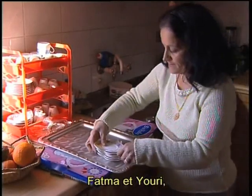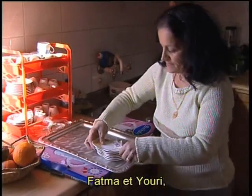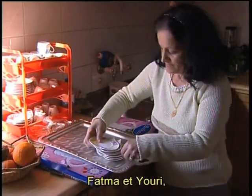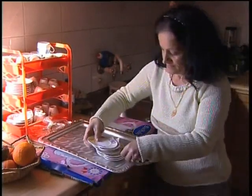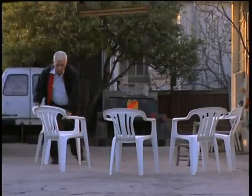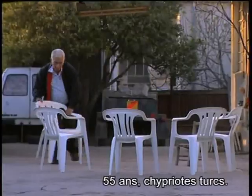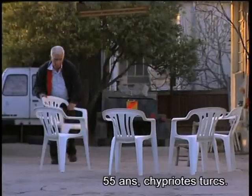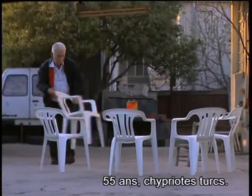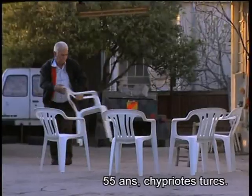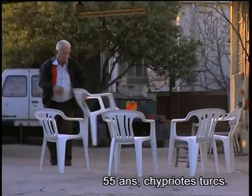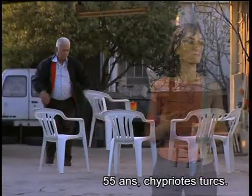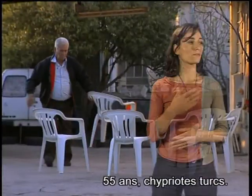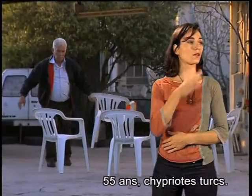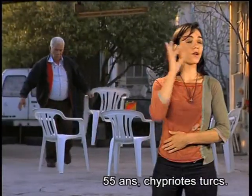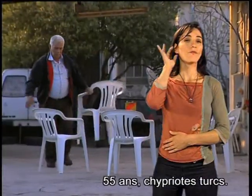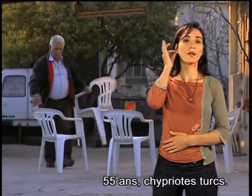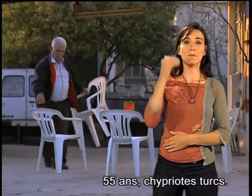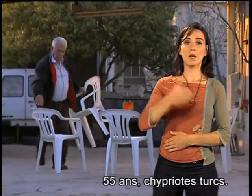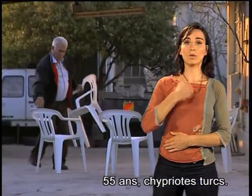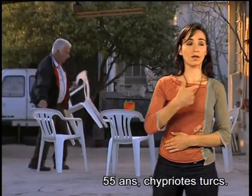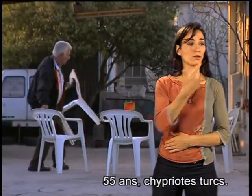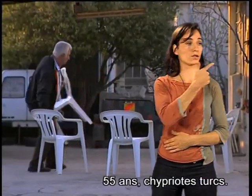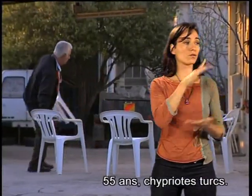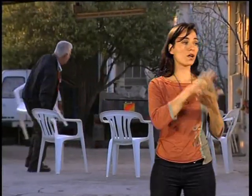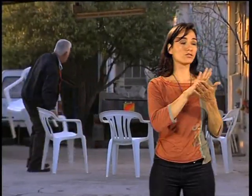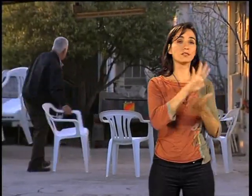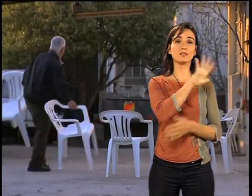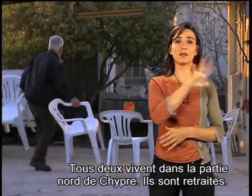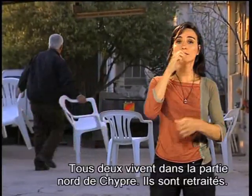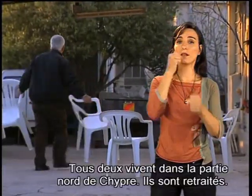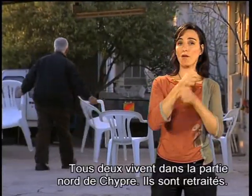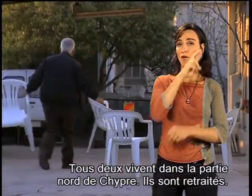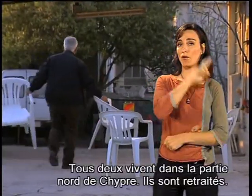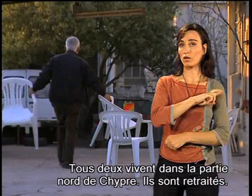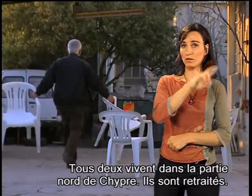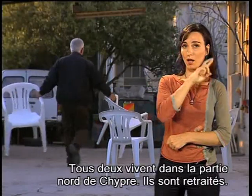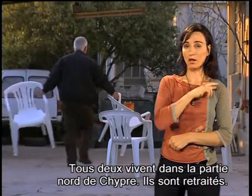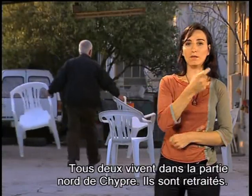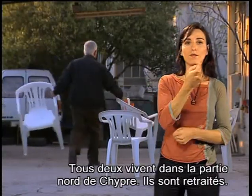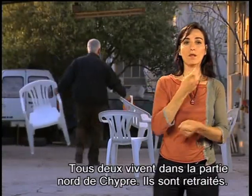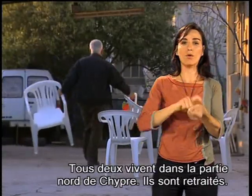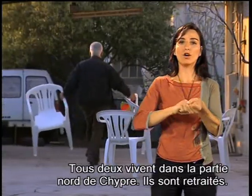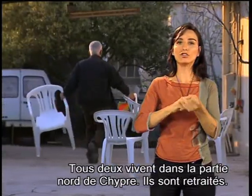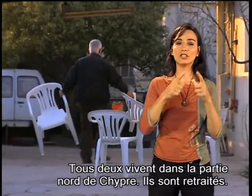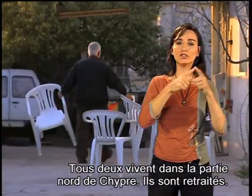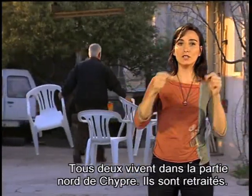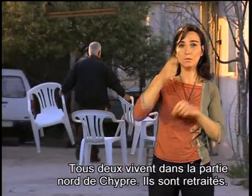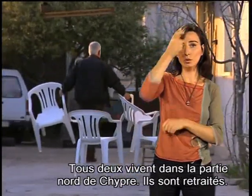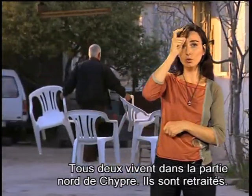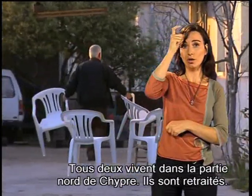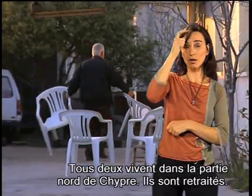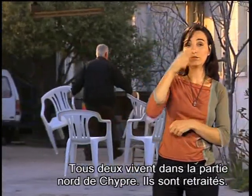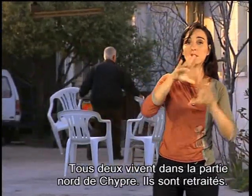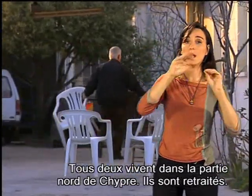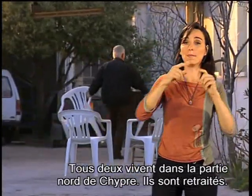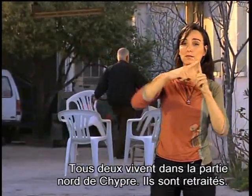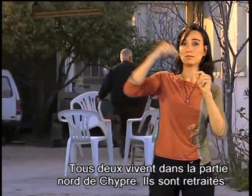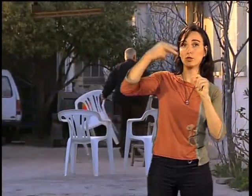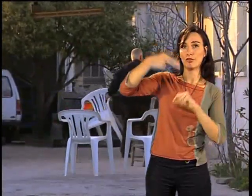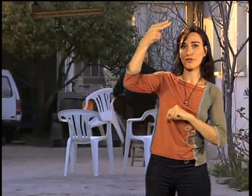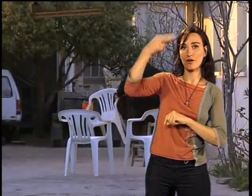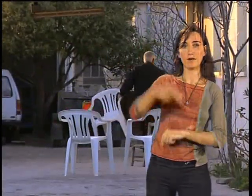Fatma et Yuri, 55 ans, chypriote turc. Tous deux vivent dans la partie nord de Chypre. Ils sont retraités.